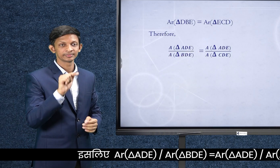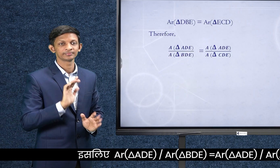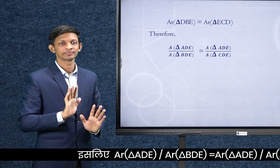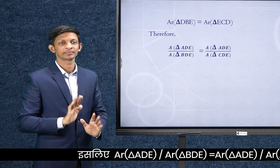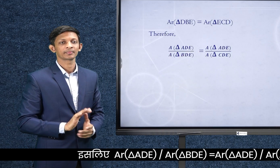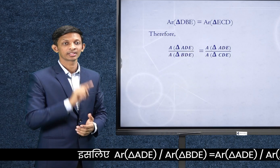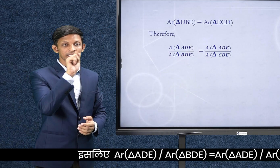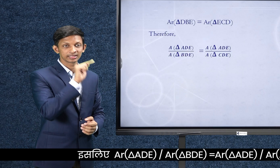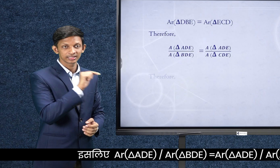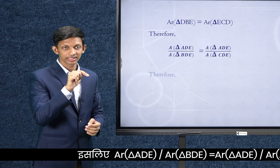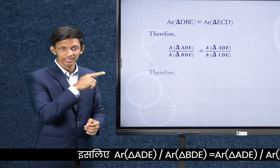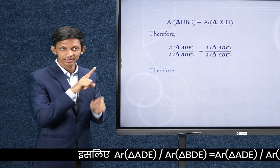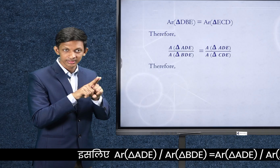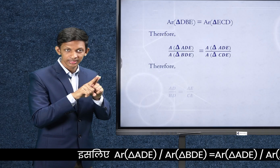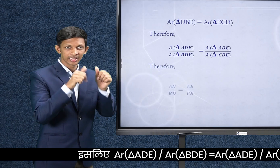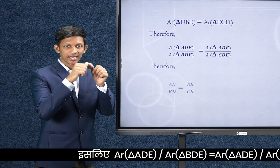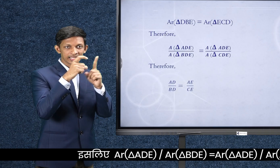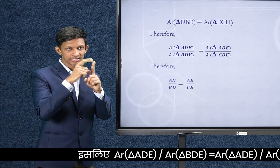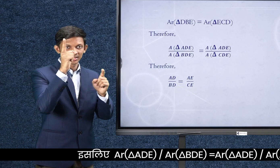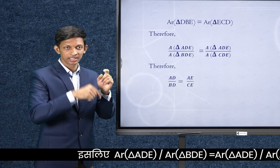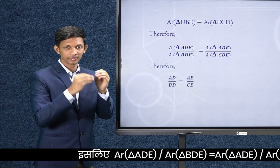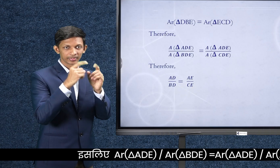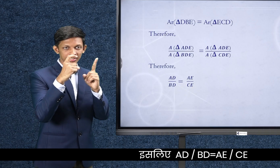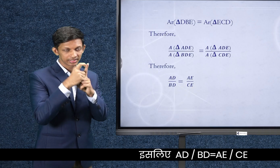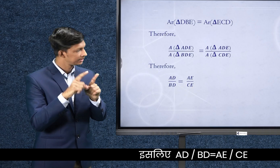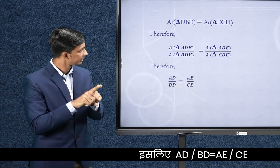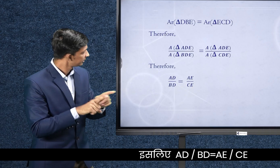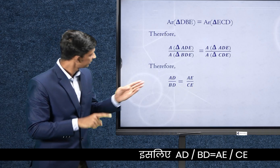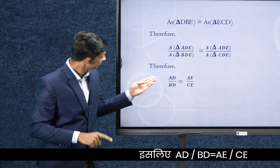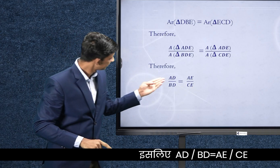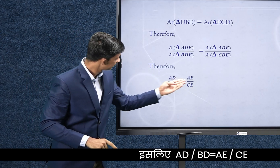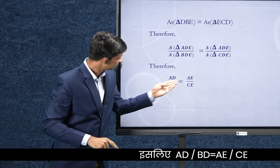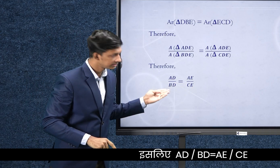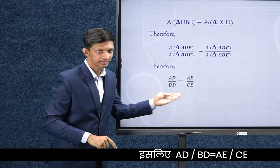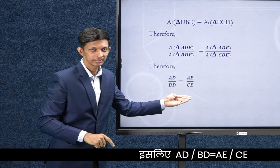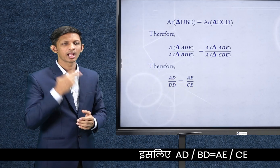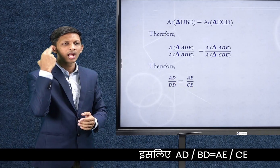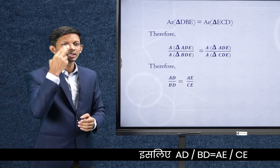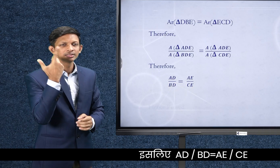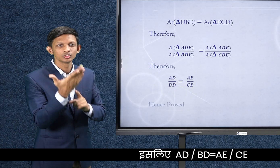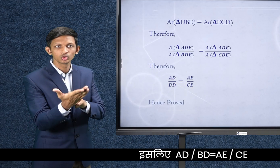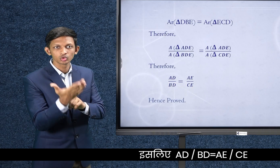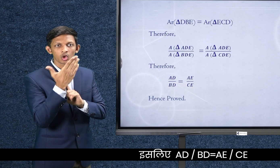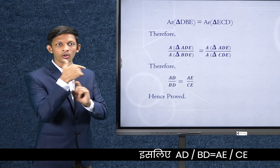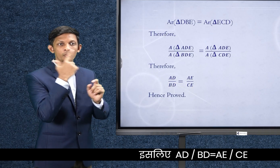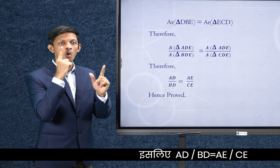ADE by A of त्रिभुज CDE। इसलिए AD by BD is equal AE